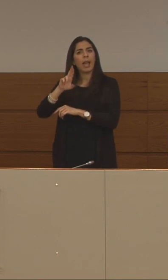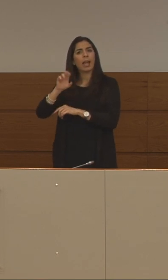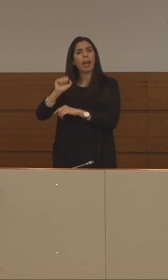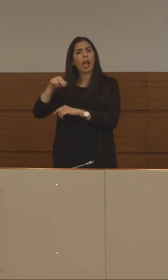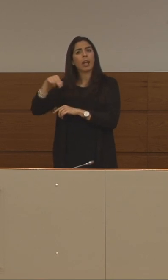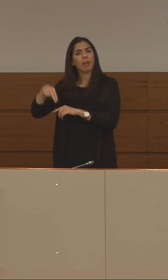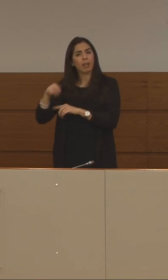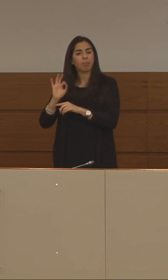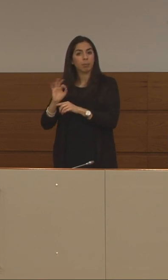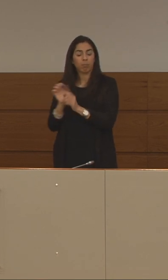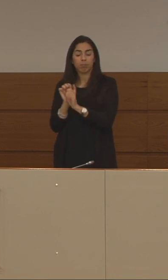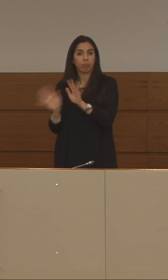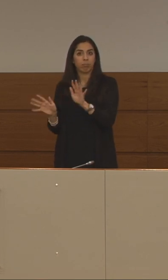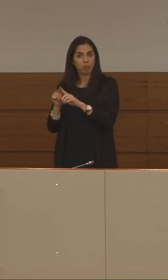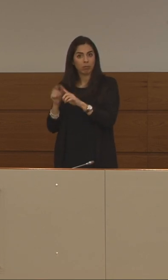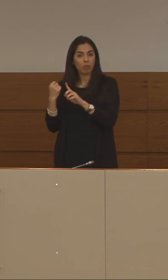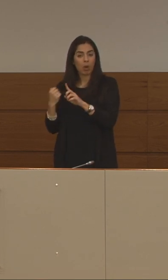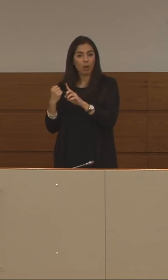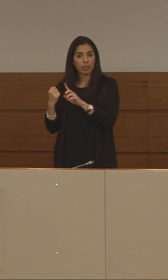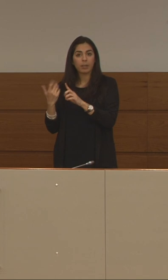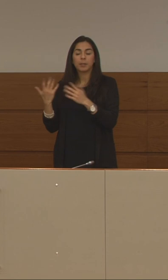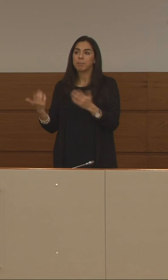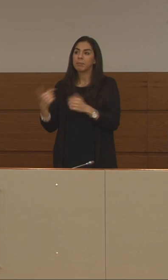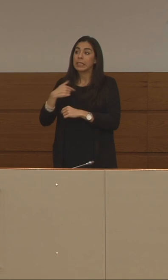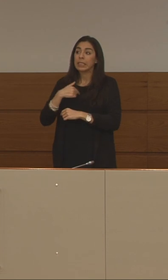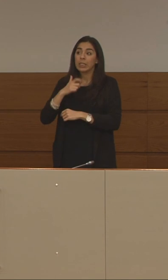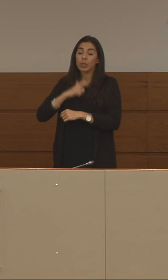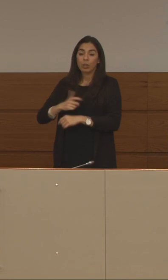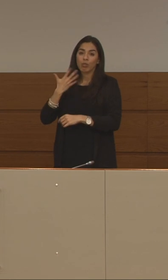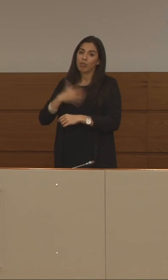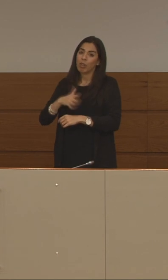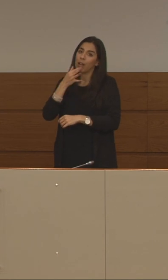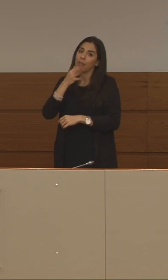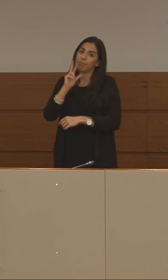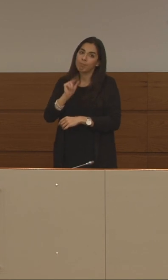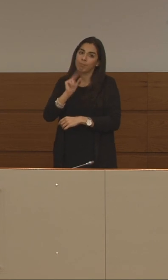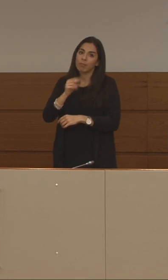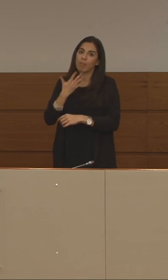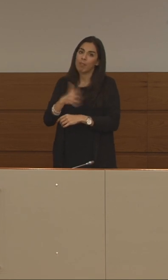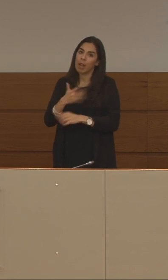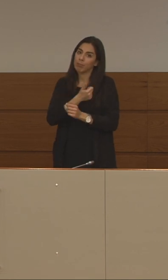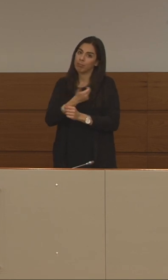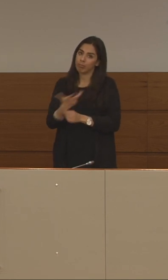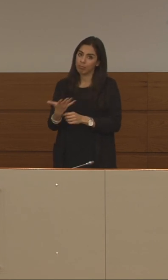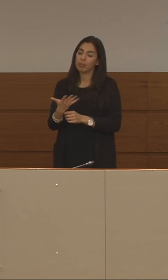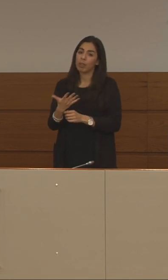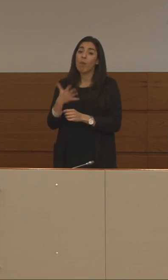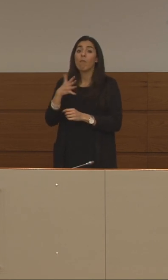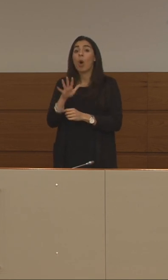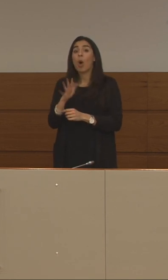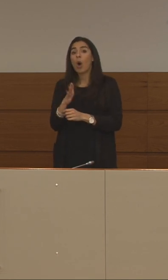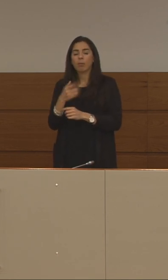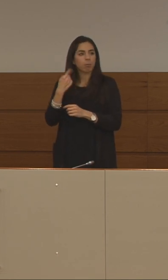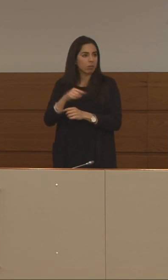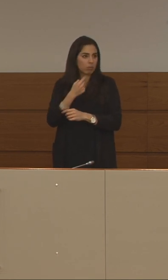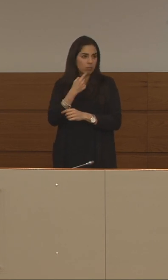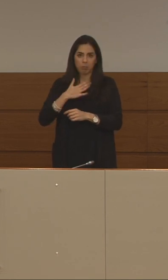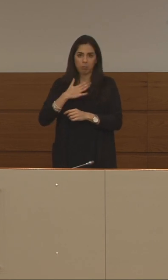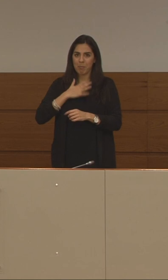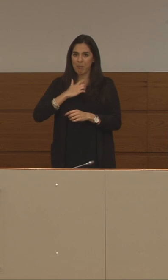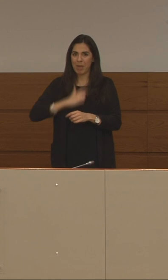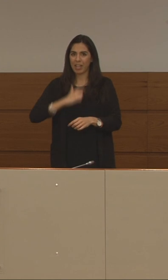quello su cui dopo io mi sono espresso più volte forse una reazione da parte ma questo lo dico a titolo personale